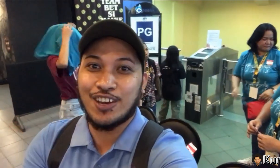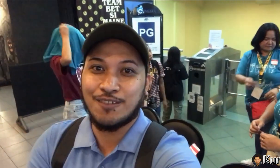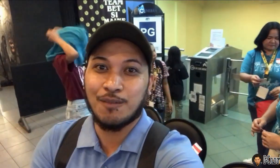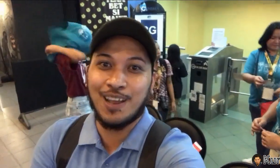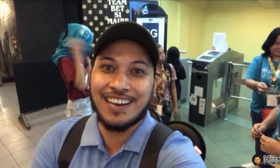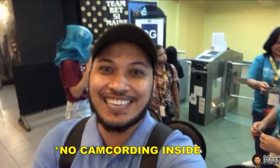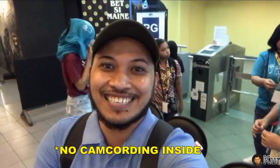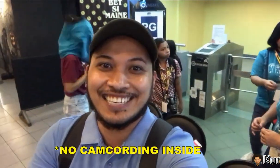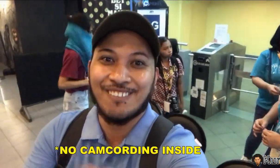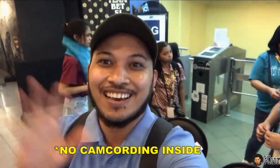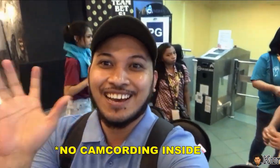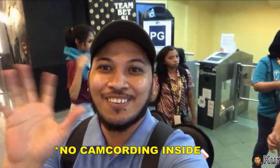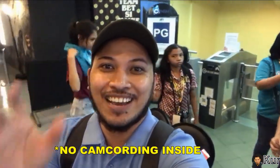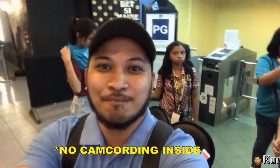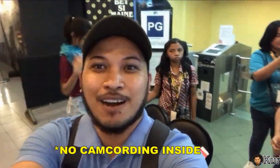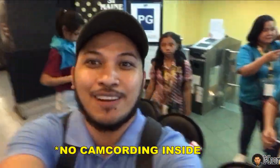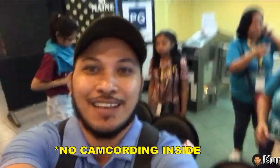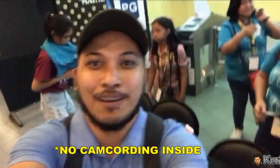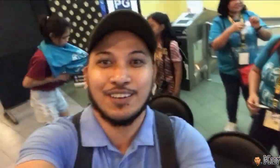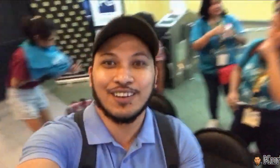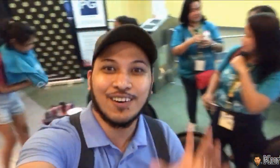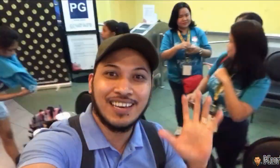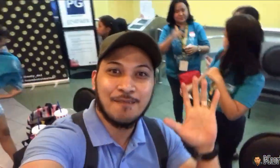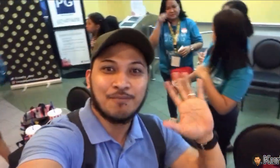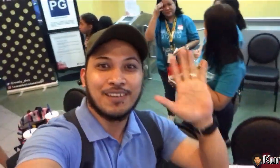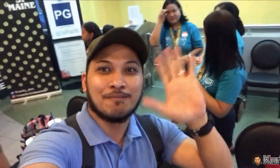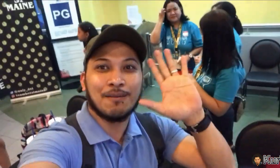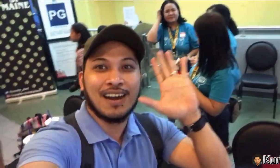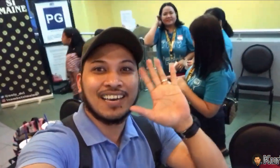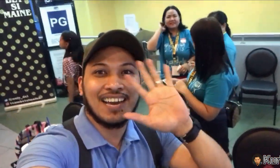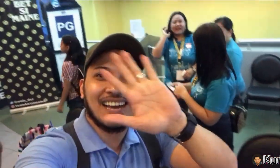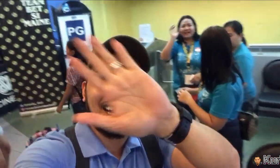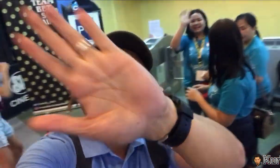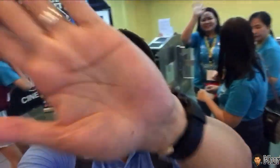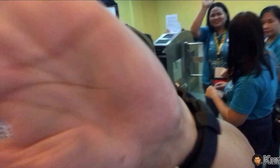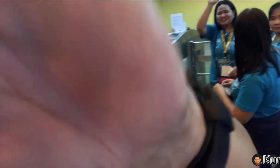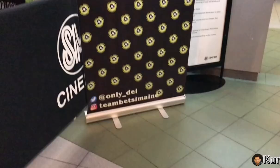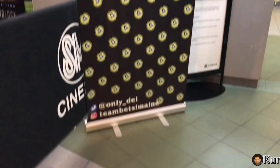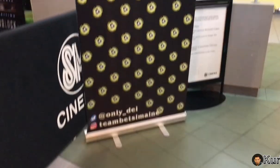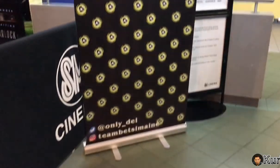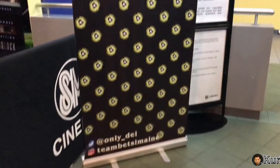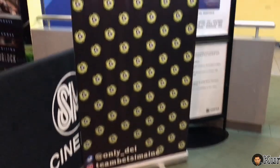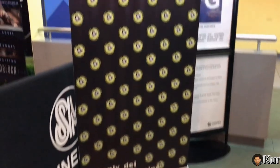yun ibablog kasi wala, bawal naman yun. Okay. Bye-bye, guys.